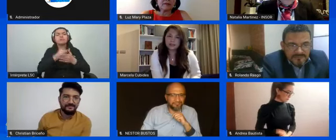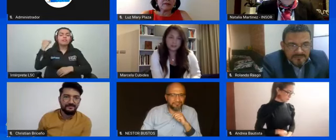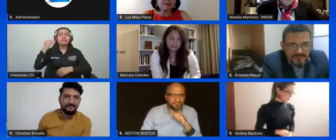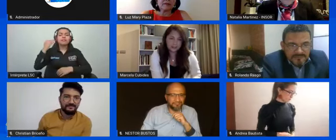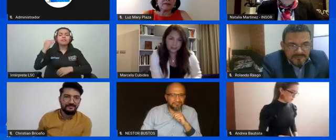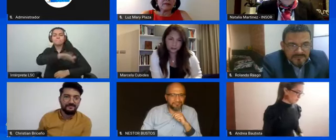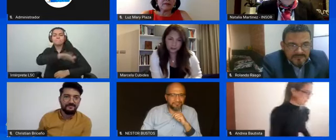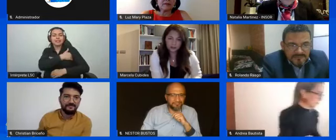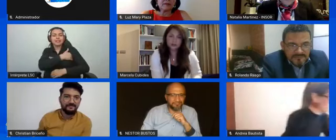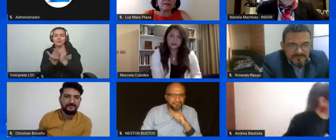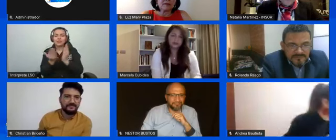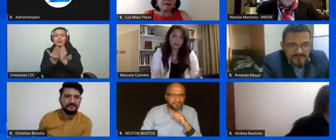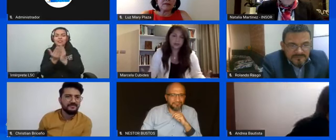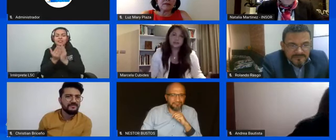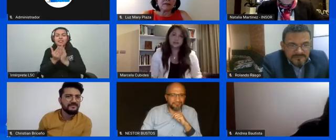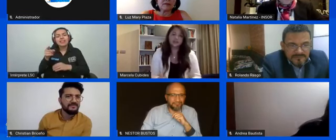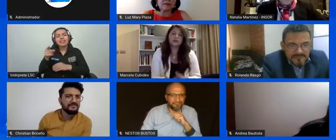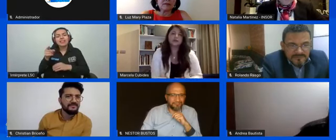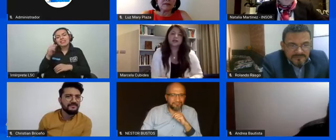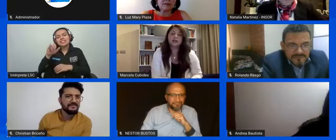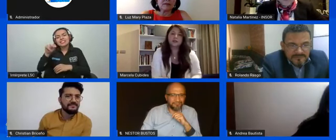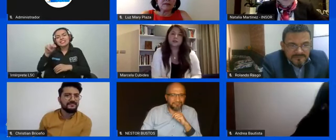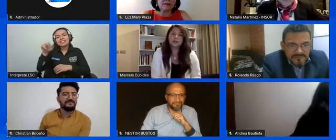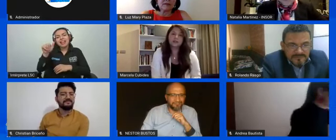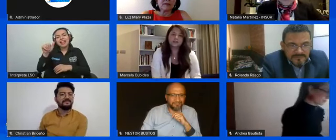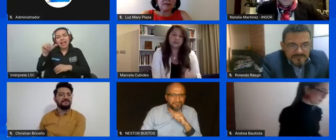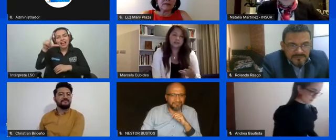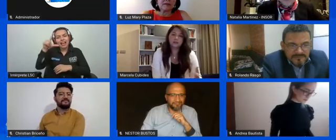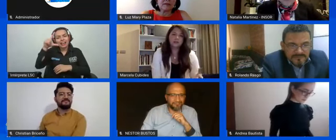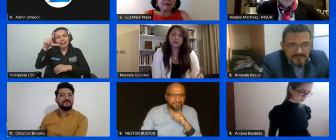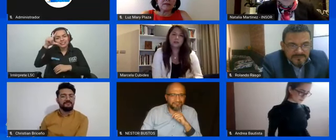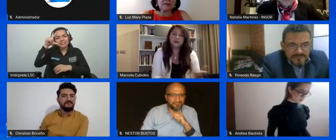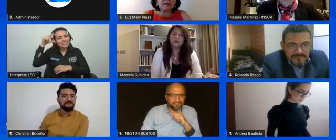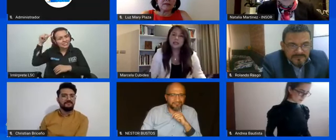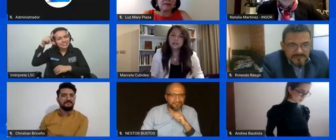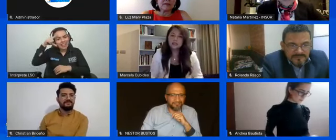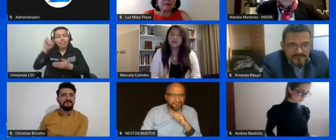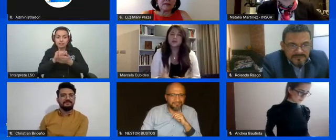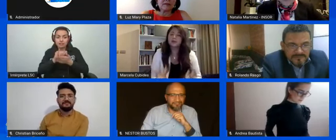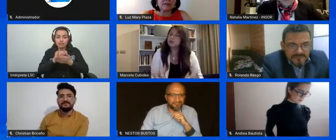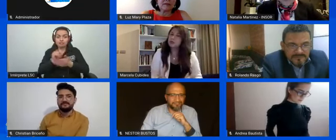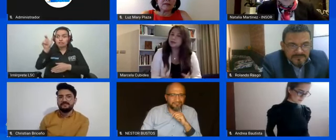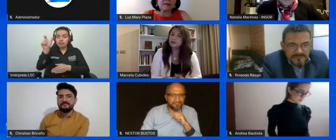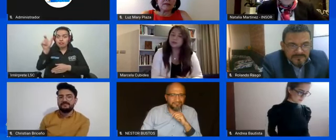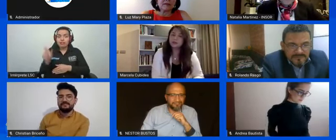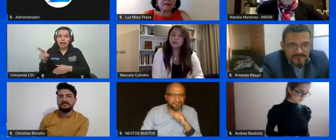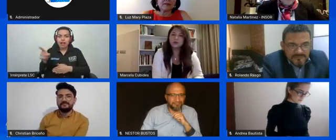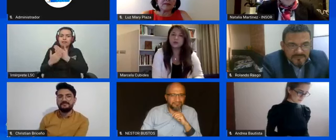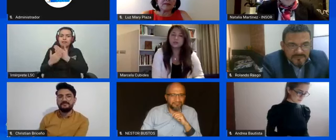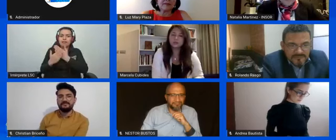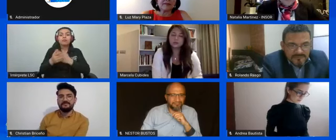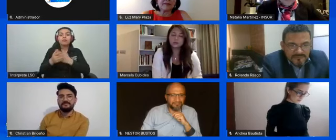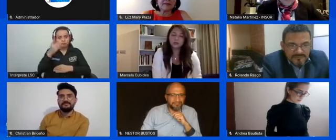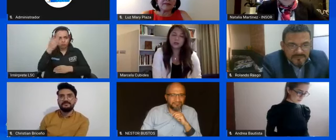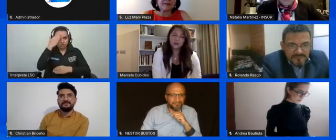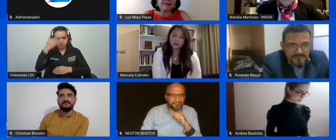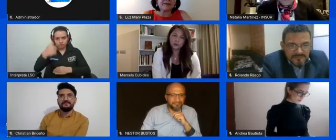hiciera este reto y pues sin duda fue una gran sorpresa, a diferencia de Luzmari, no venía de la comunidad, había tenido algún